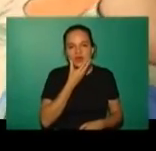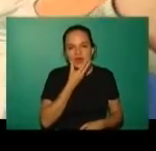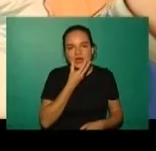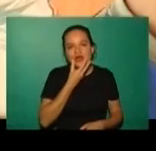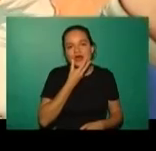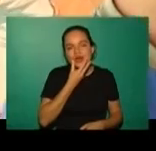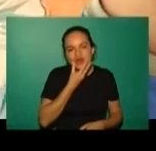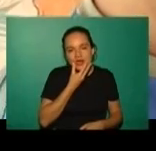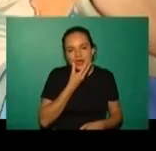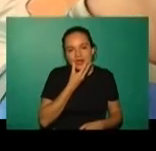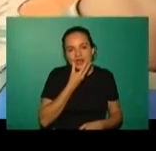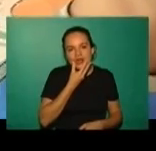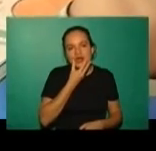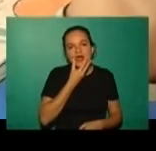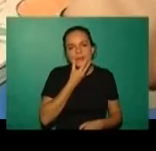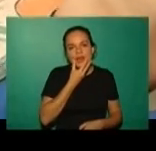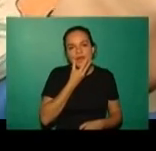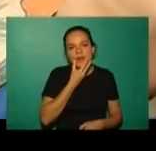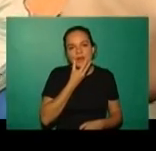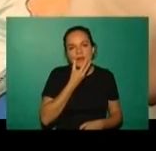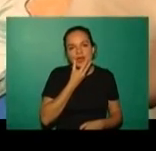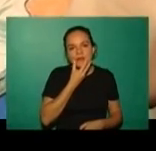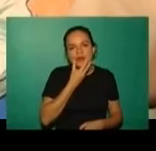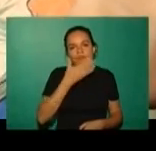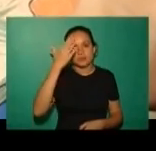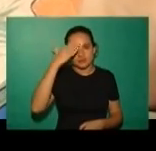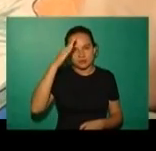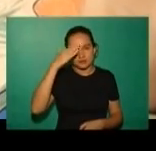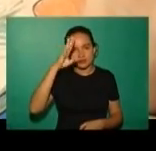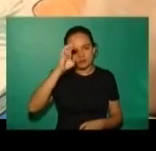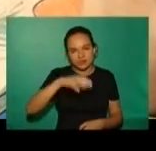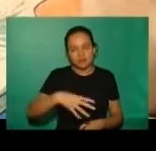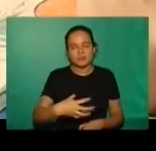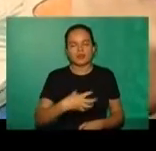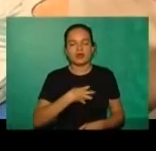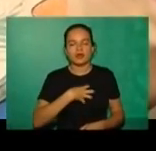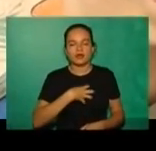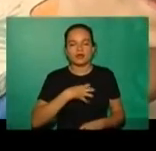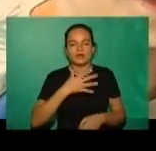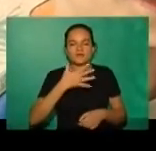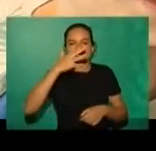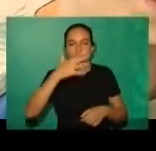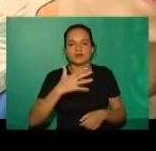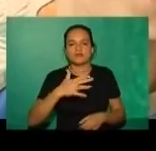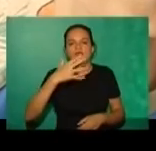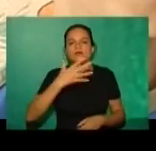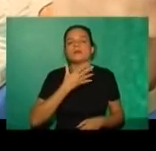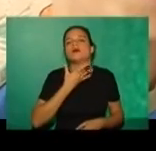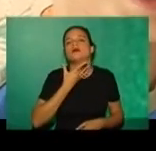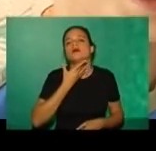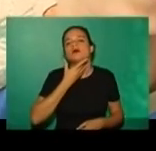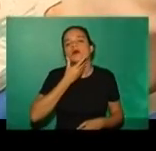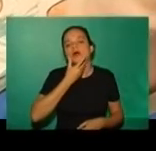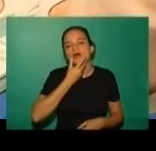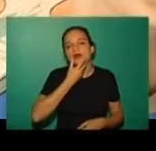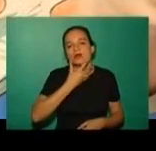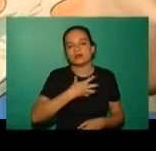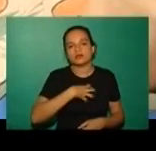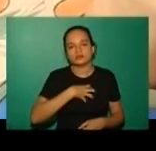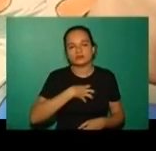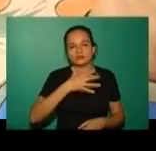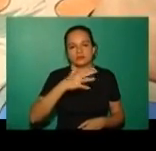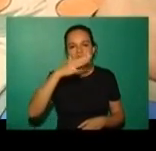surdo-cego sobre a face do interlocutor para que ele possa sentir, através do